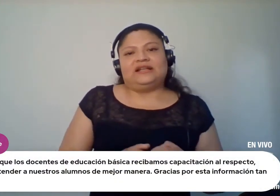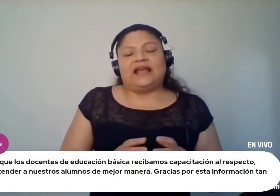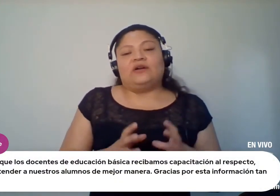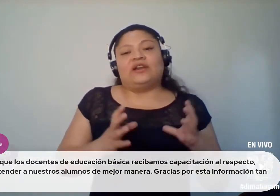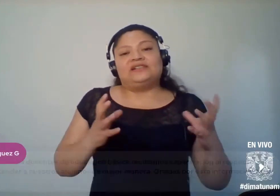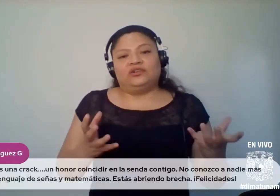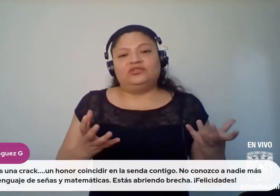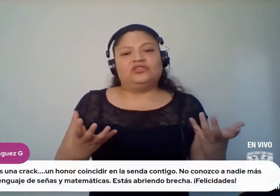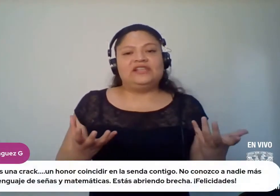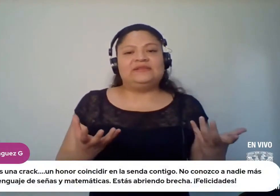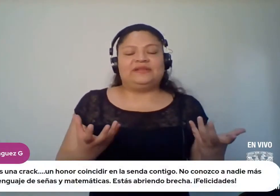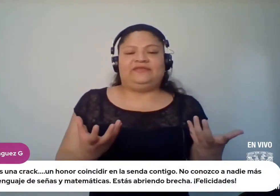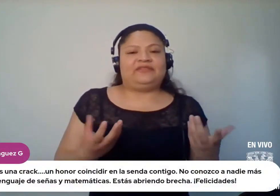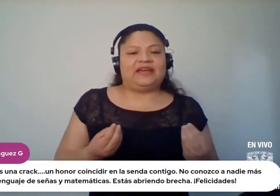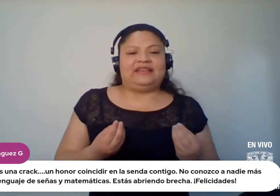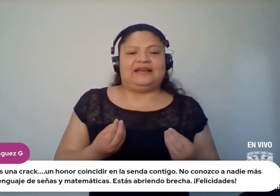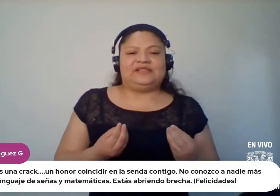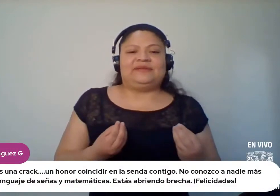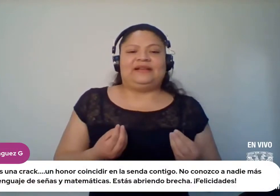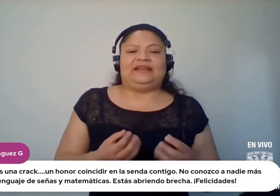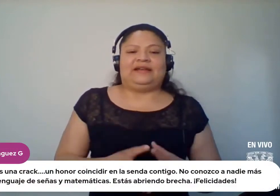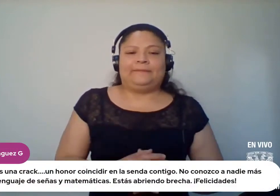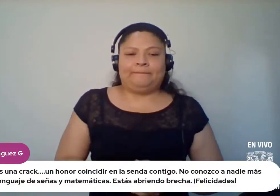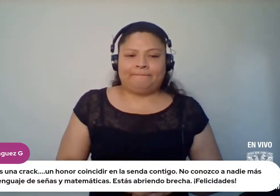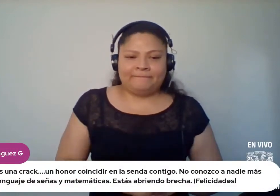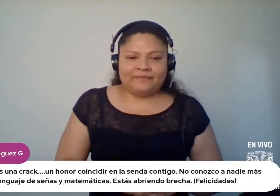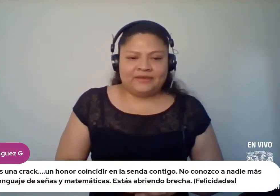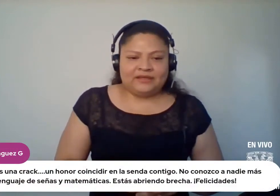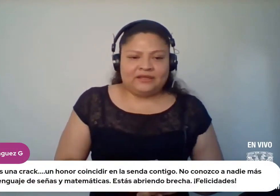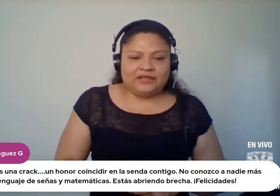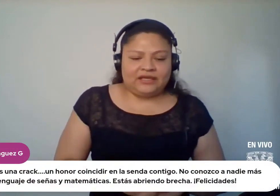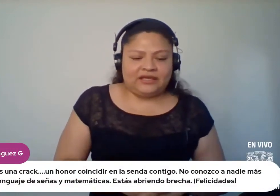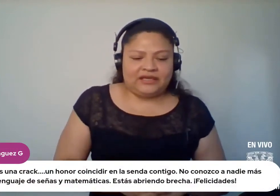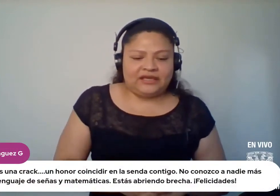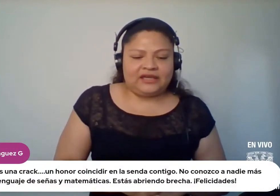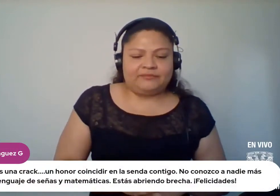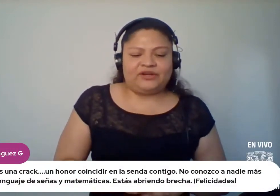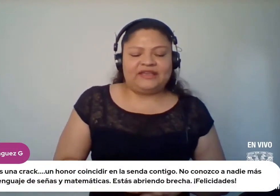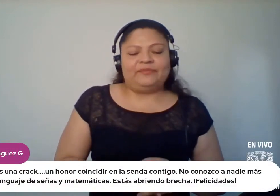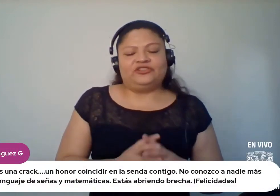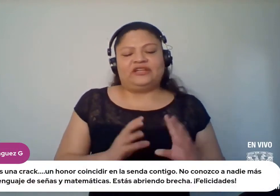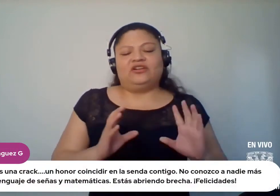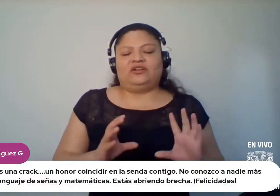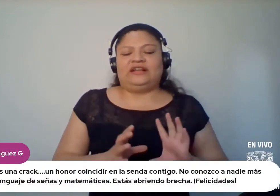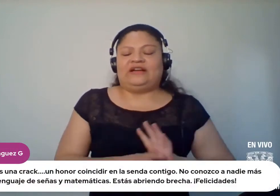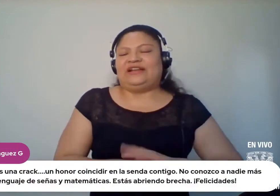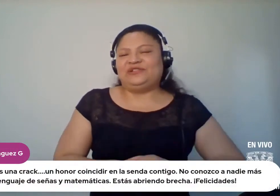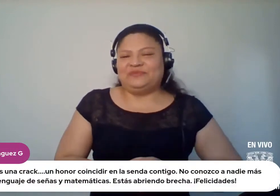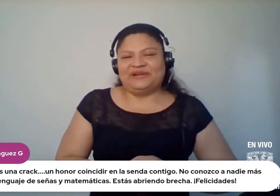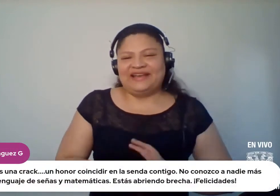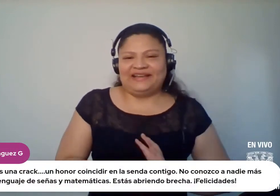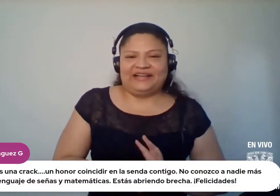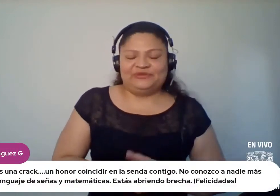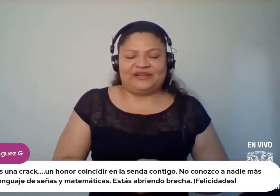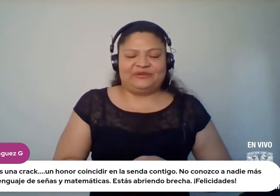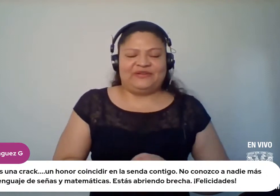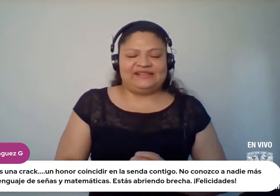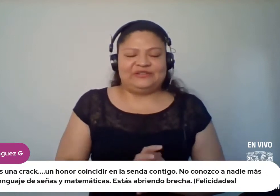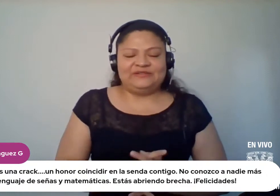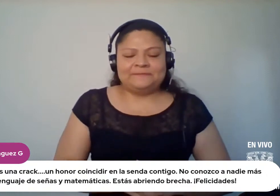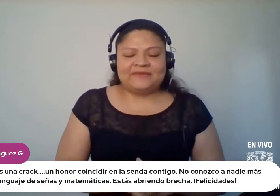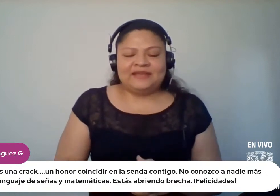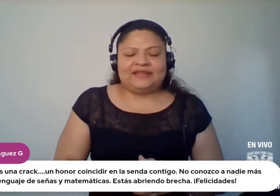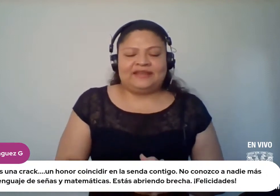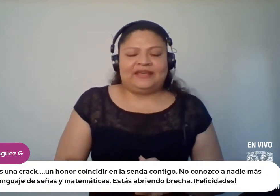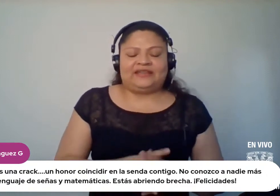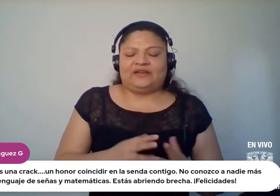Entonces, la oración no se especifica de la misma manera. por ejemplo, tengo en la oración, voy a usar una